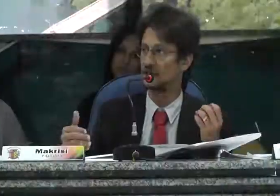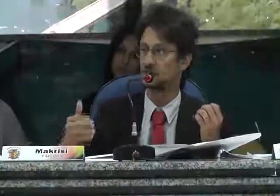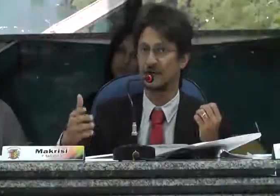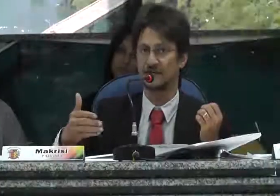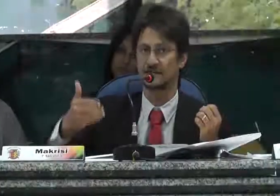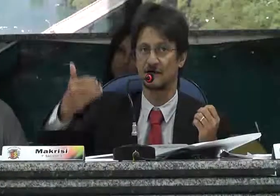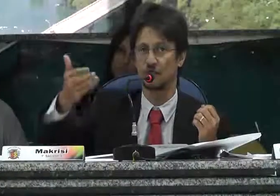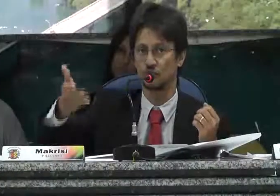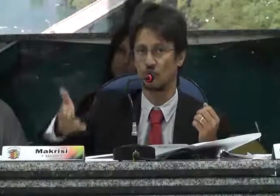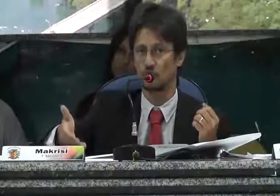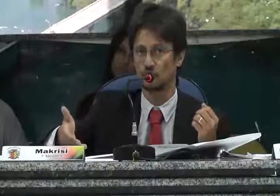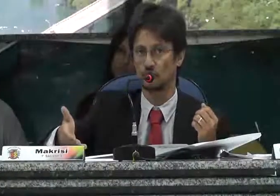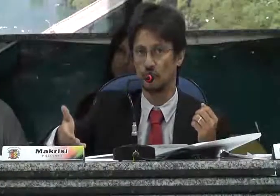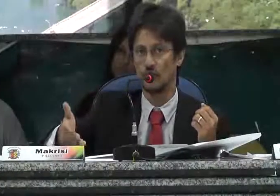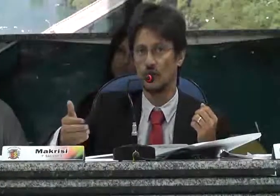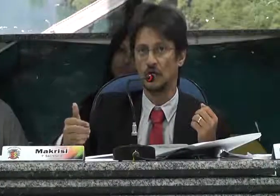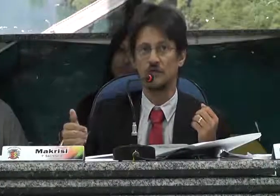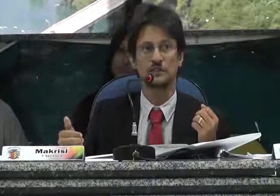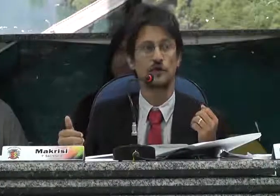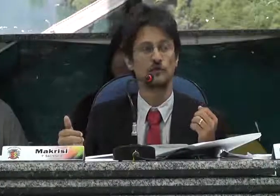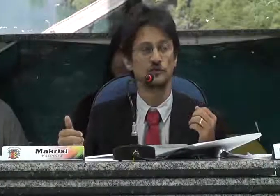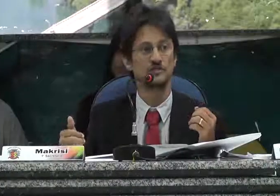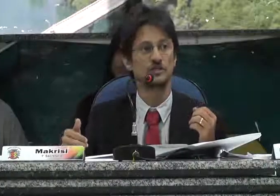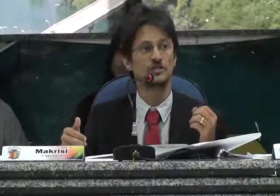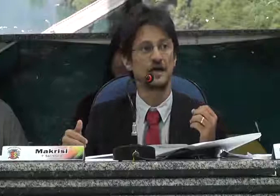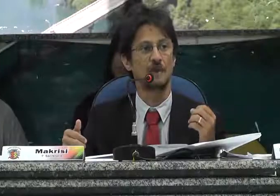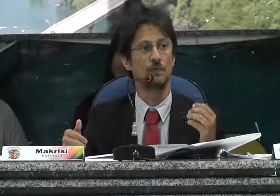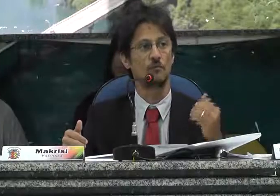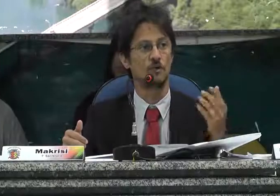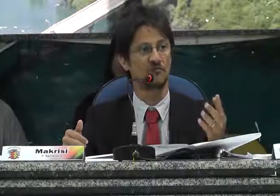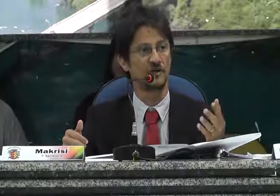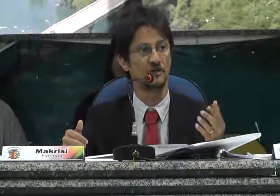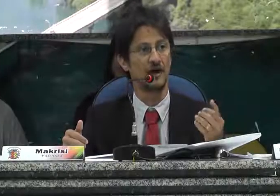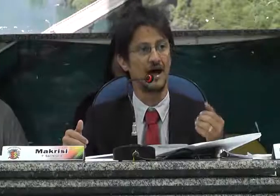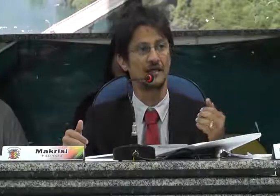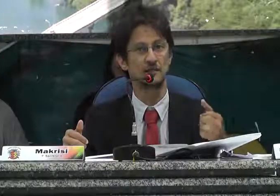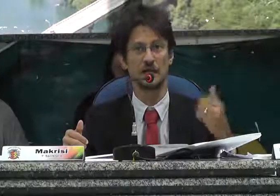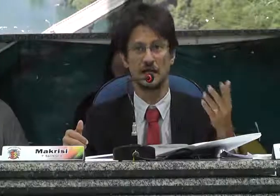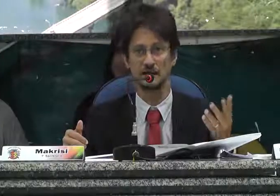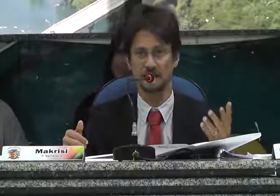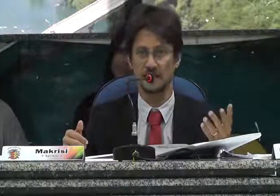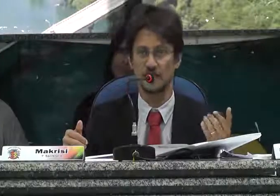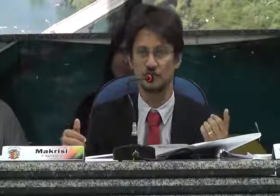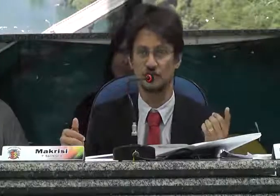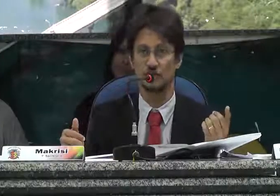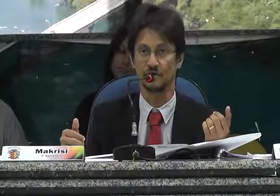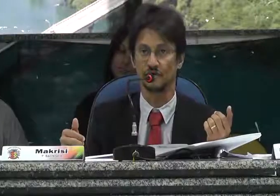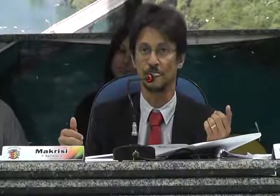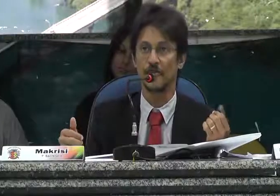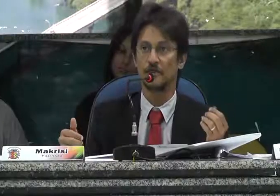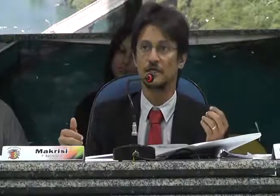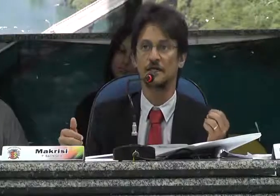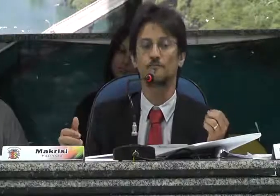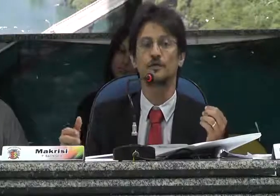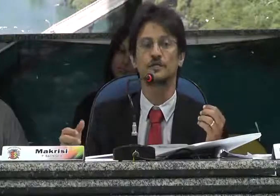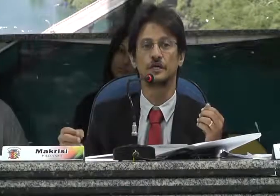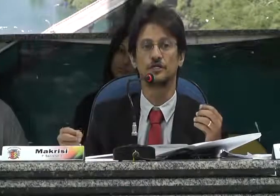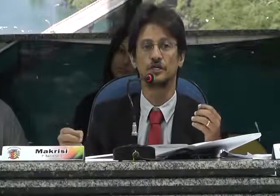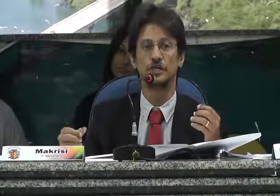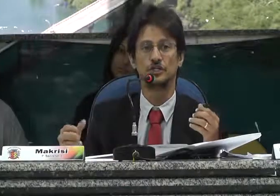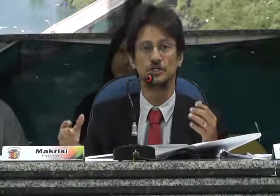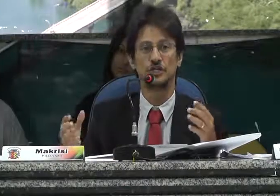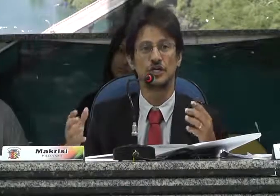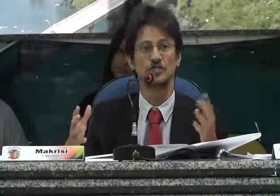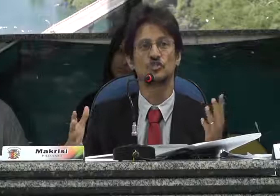a expressão do outro, então você está promovendo a intolerância religiosa. E é